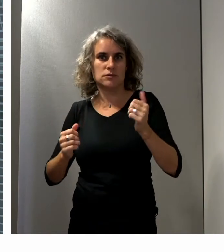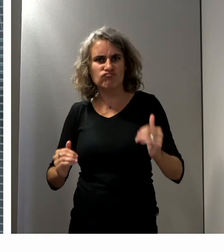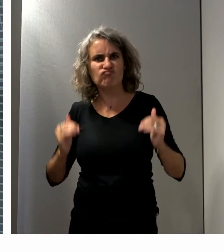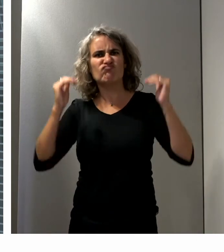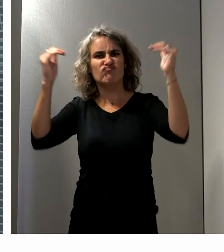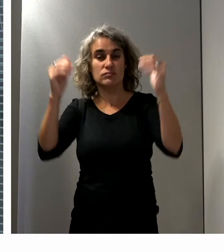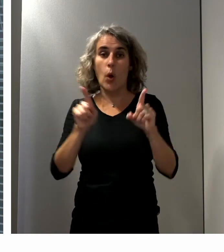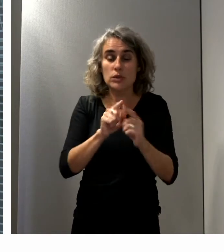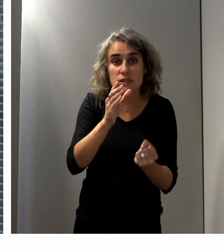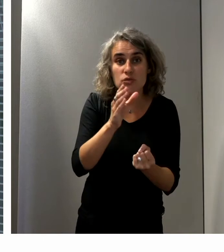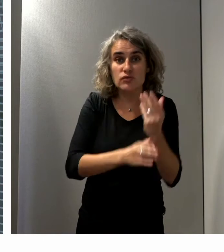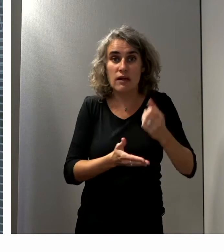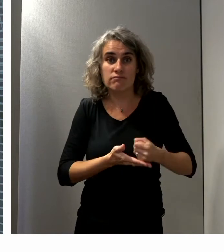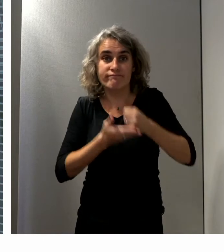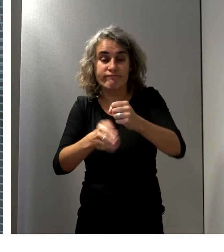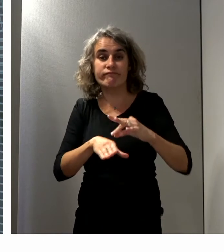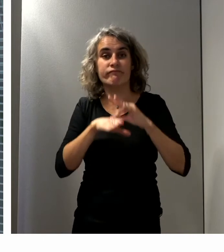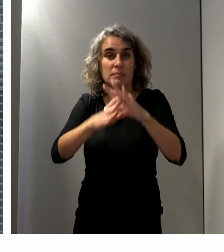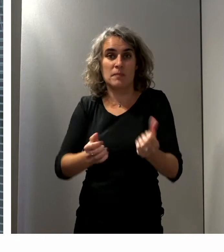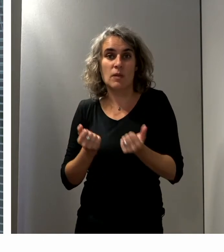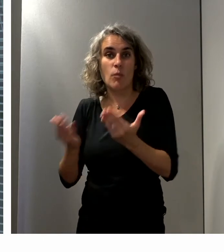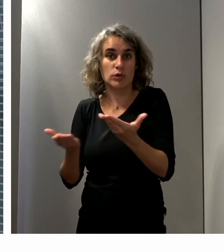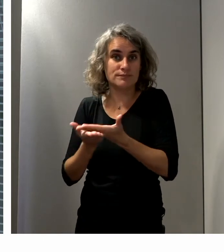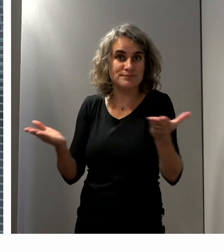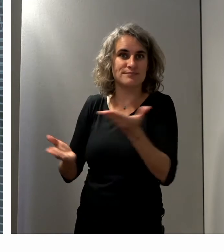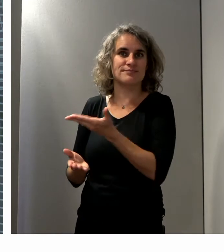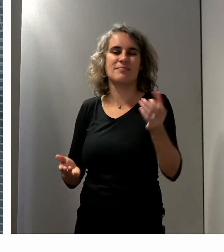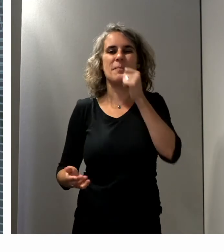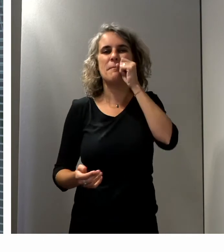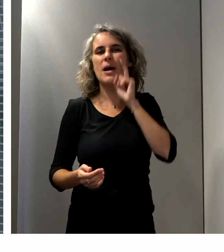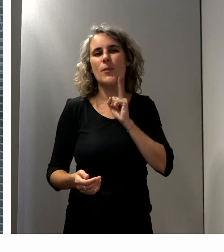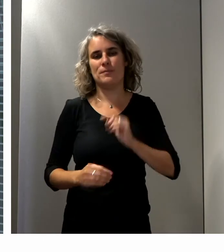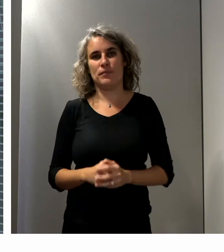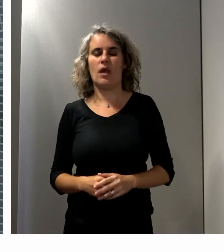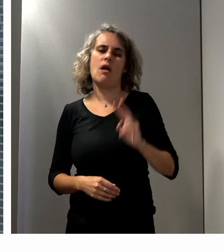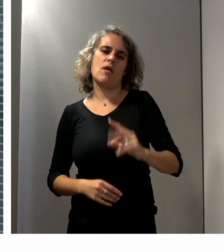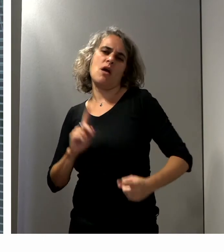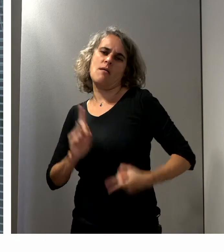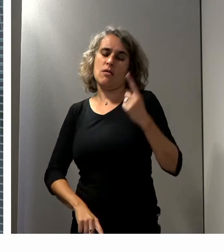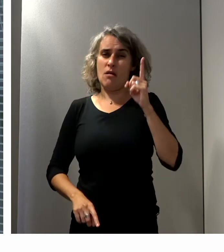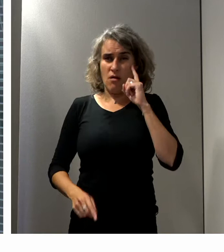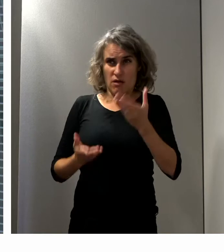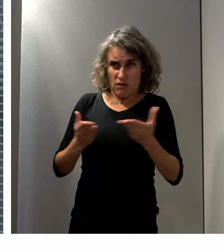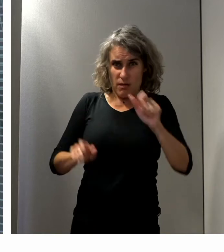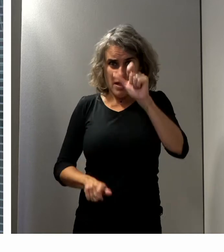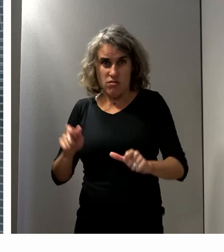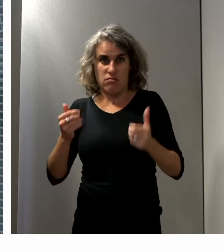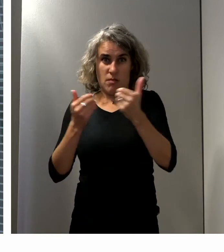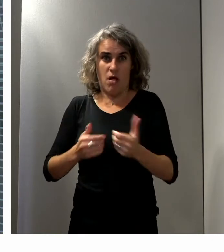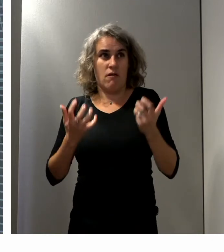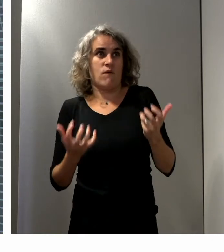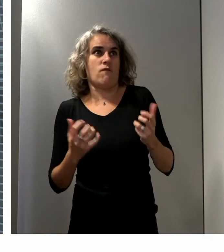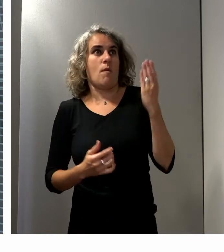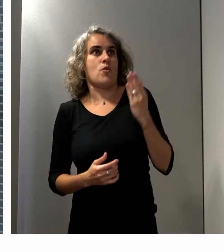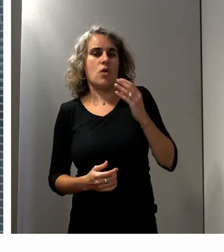nouvelles pour accompagner les parents. C'est extrêmement important, c'est une très grande demande et aujourd'hui on peut se